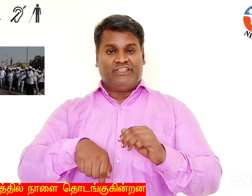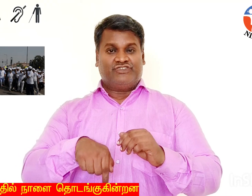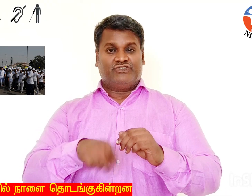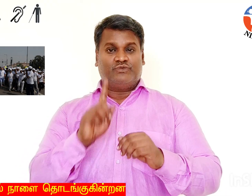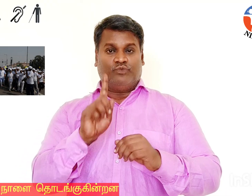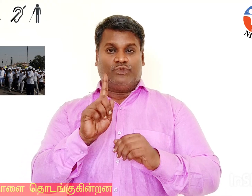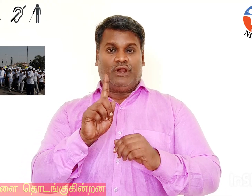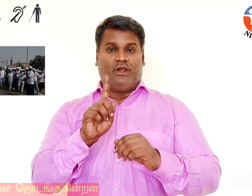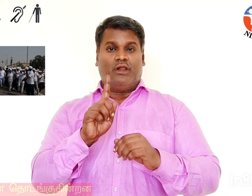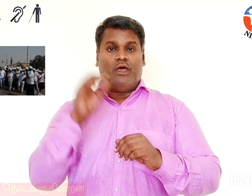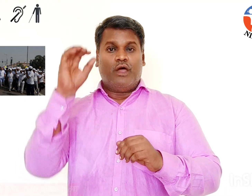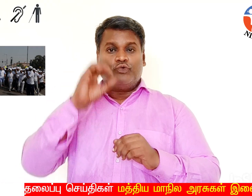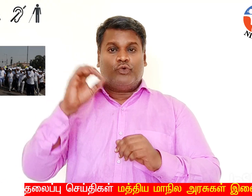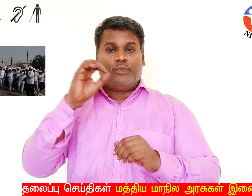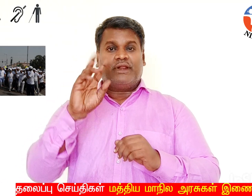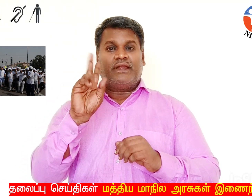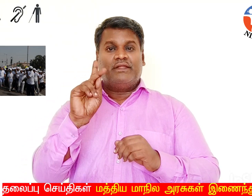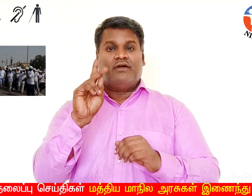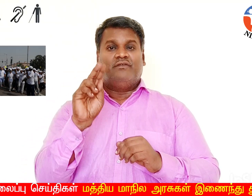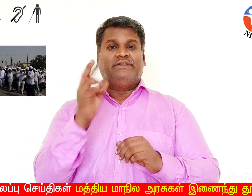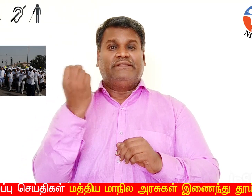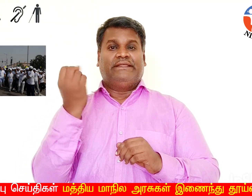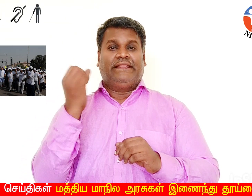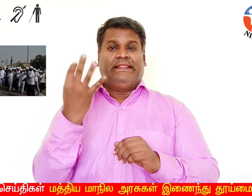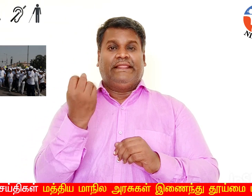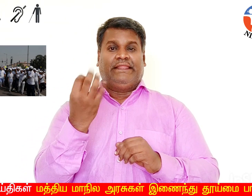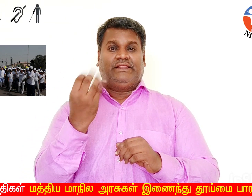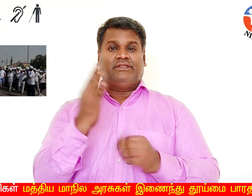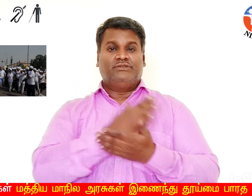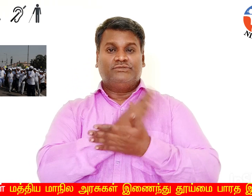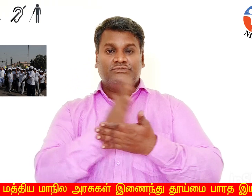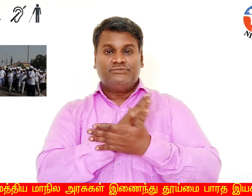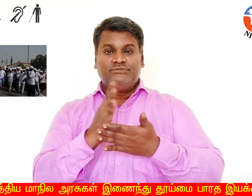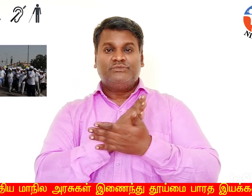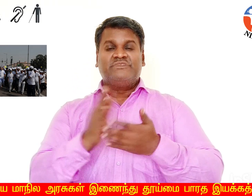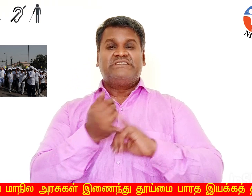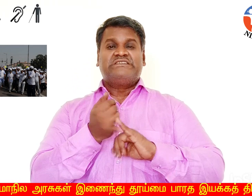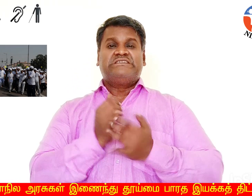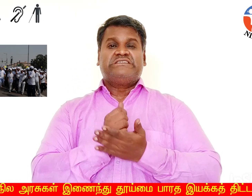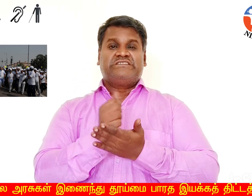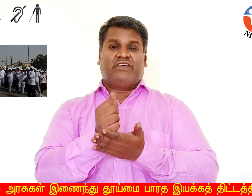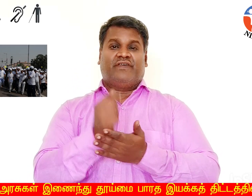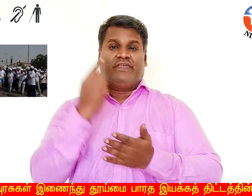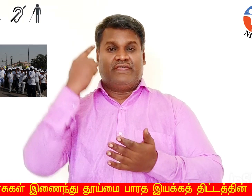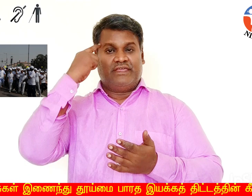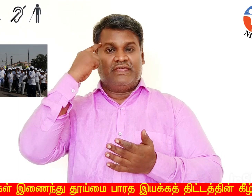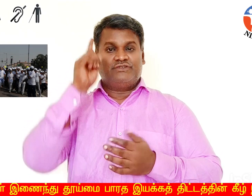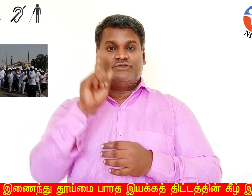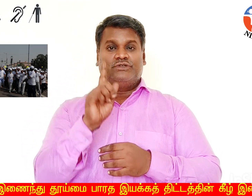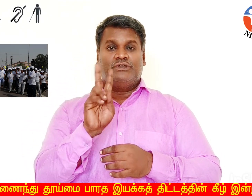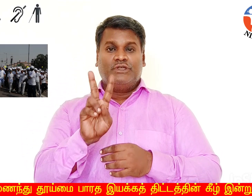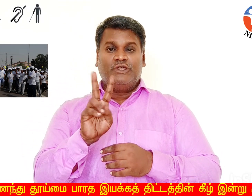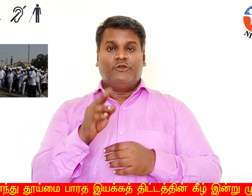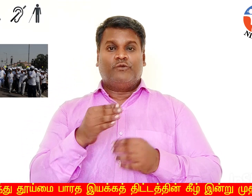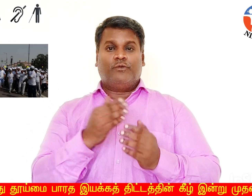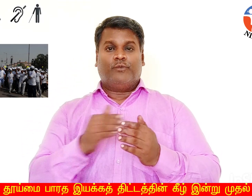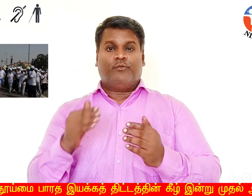சேவை என்னும் இருவார விழிப்புணர்வு நிகழ்ச்சிகளை அனைத்து உள்ளாட்சி அமைப்புகளிலும் செயல்படுத்த மத்திய மாநில அரசுகள் முடிவு